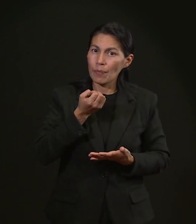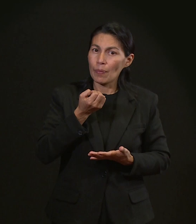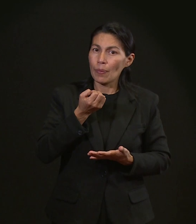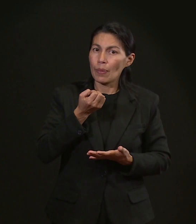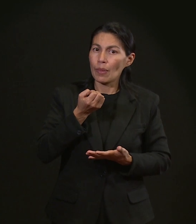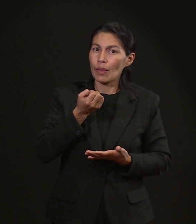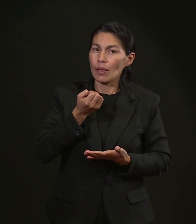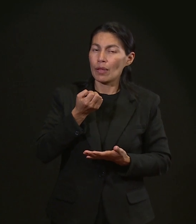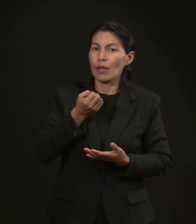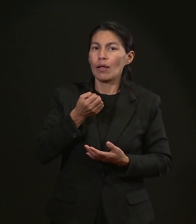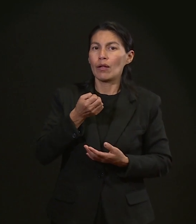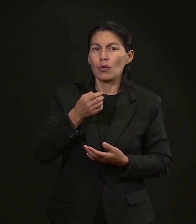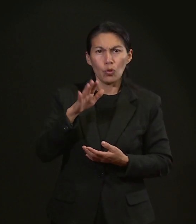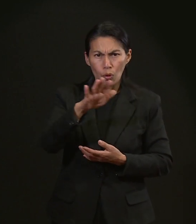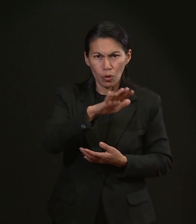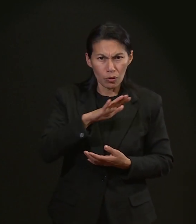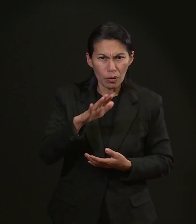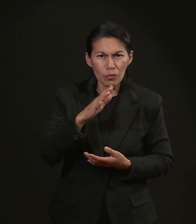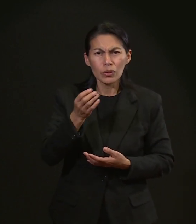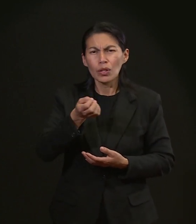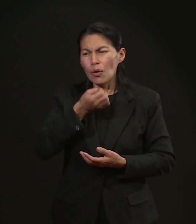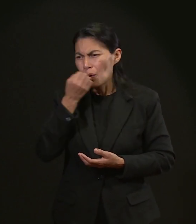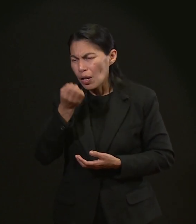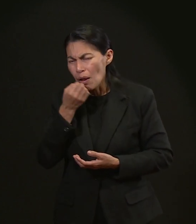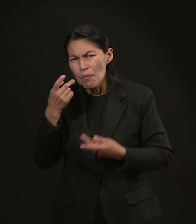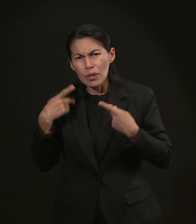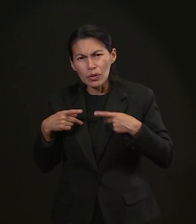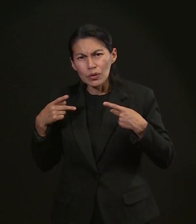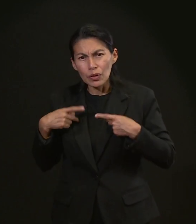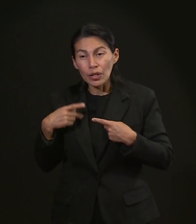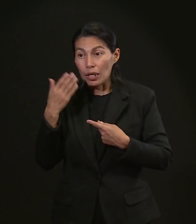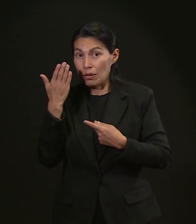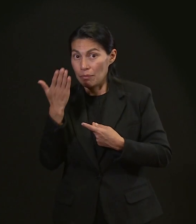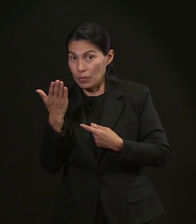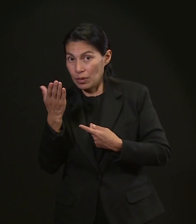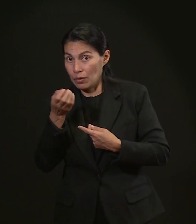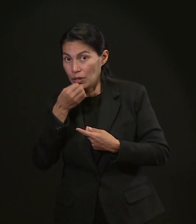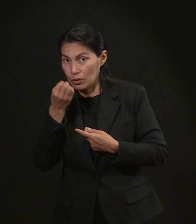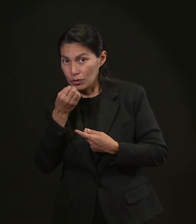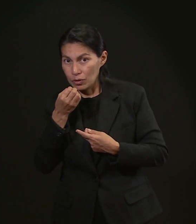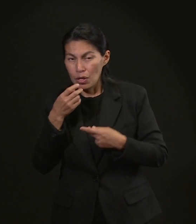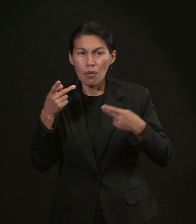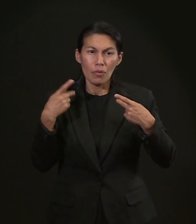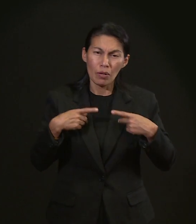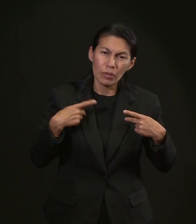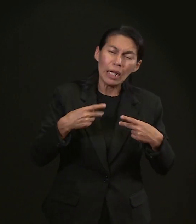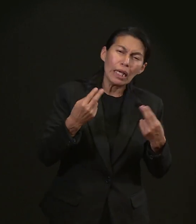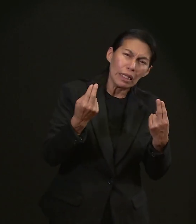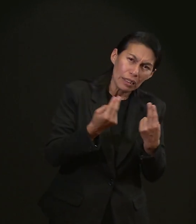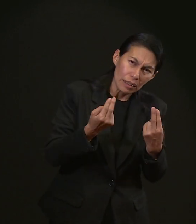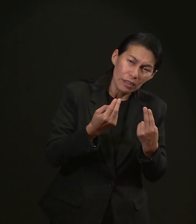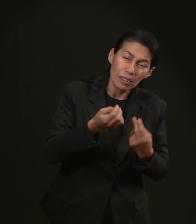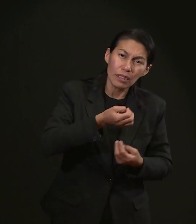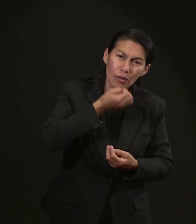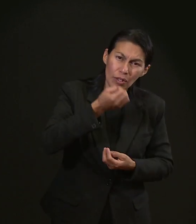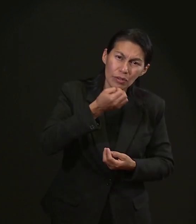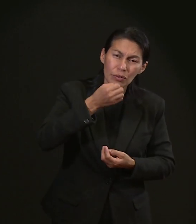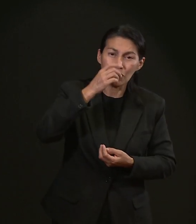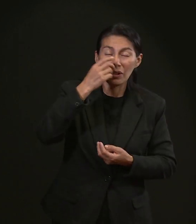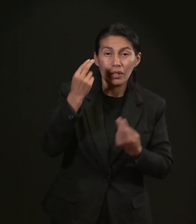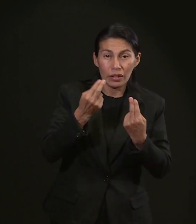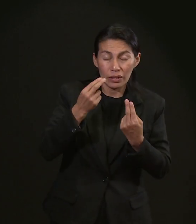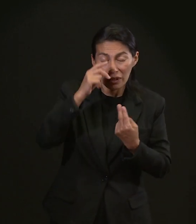vamos a estar orando por quien dice la oración que nos pide orar y también por la persona que debe recibir